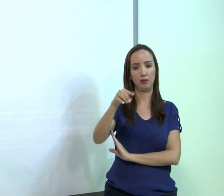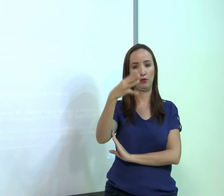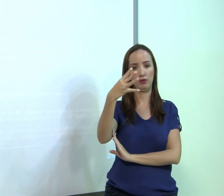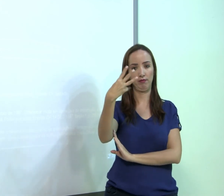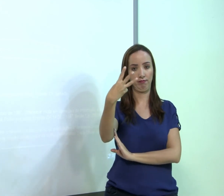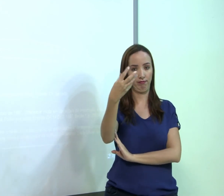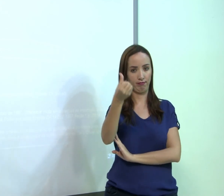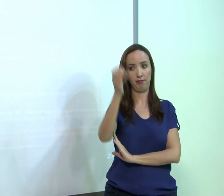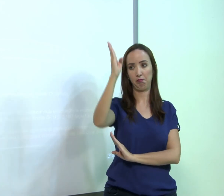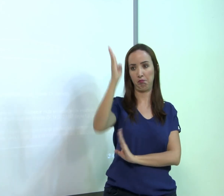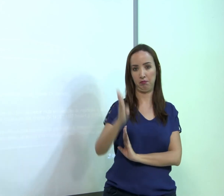Lei